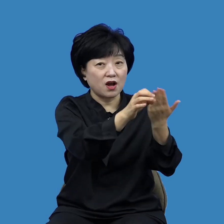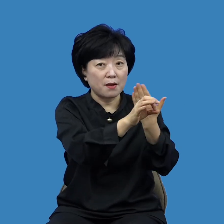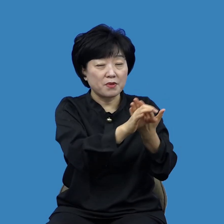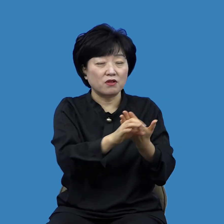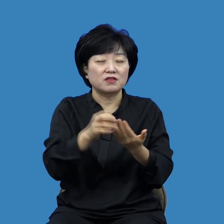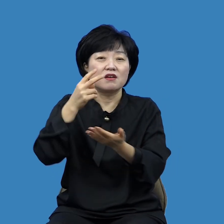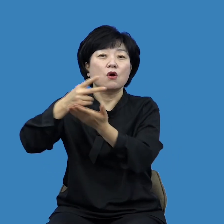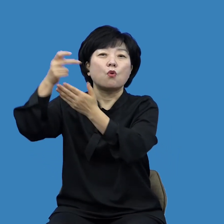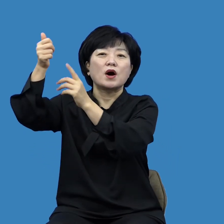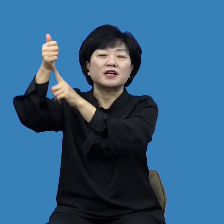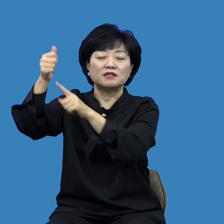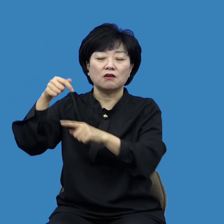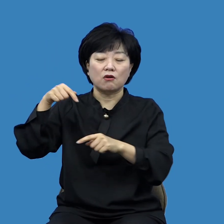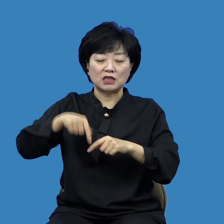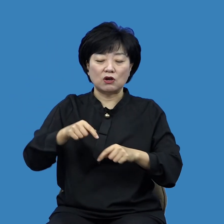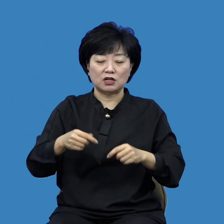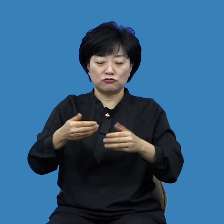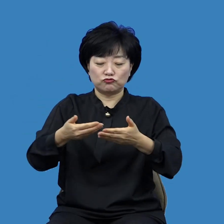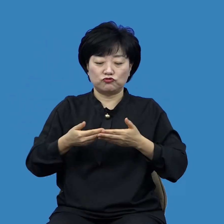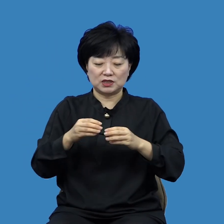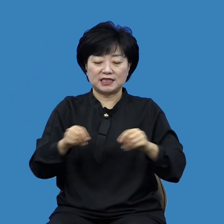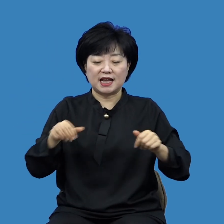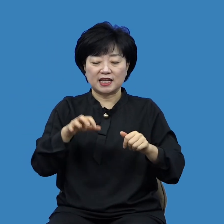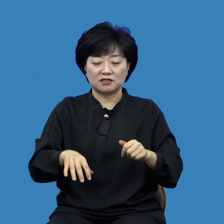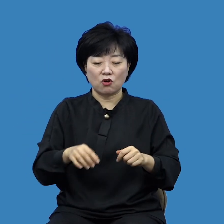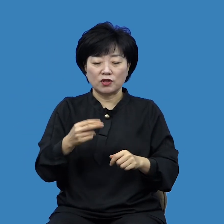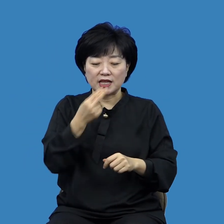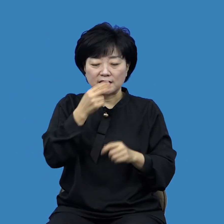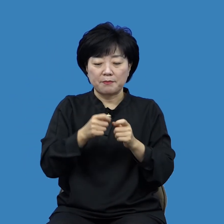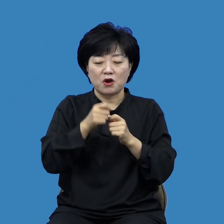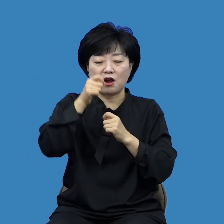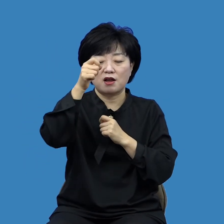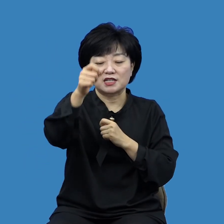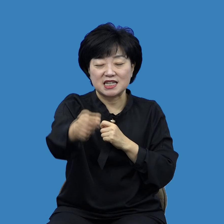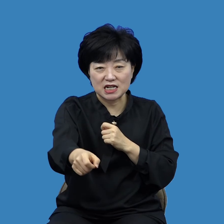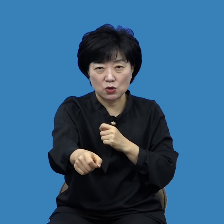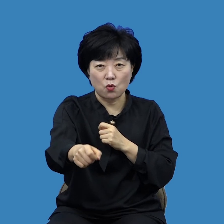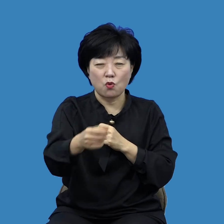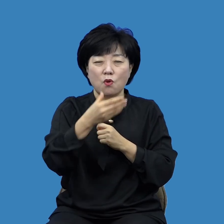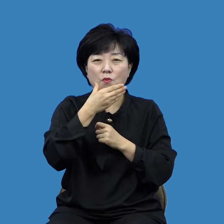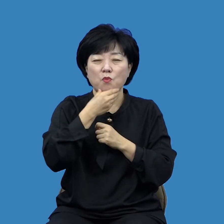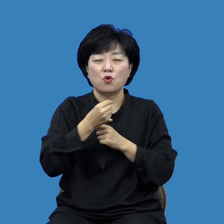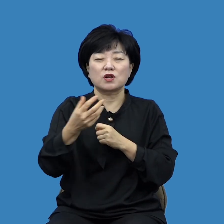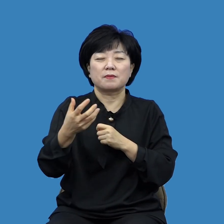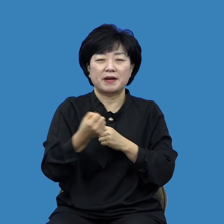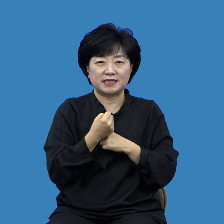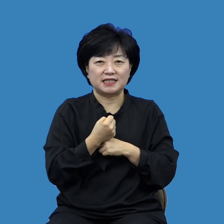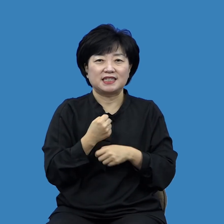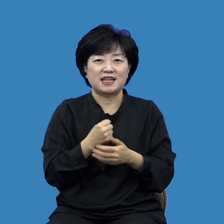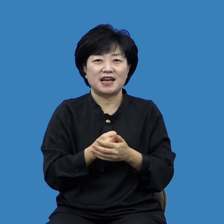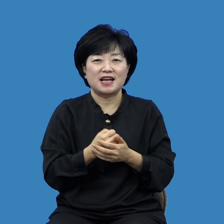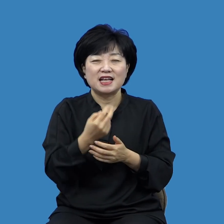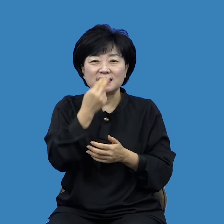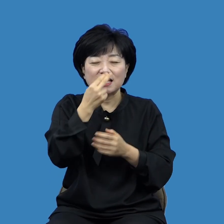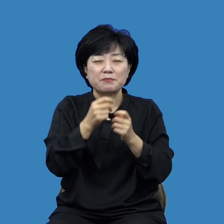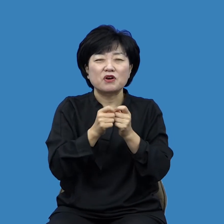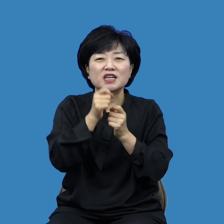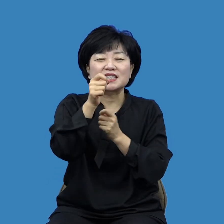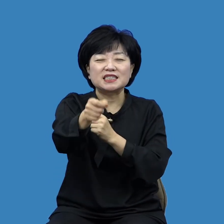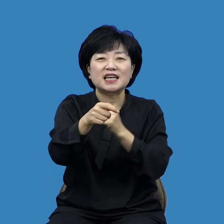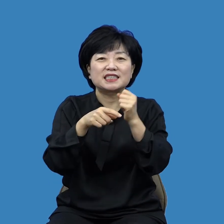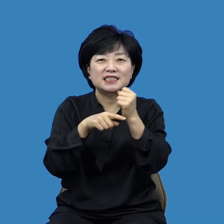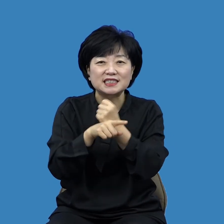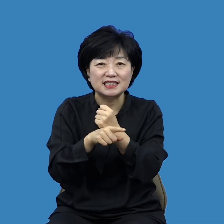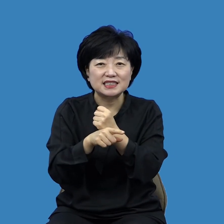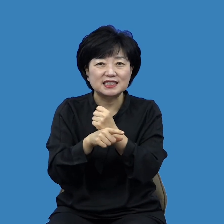하나님 여호와가 내게 준 땅에서 내 생명이 길고 복을 누리리라. 물론 여기서 생명이 길다고 하는 것은